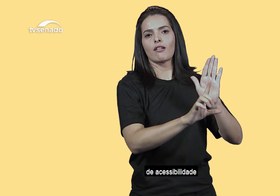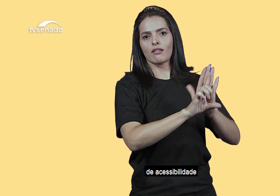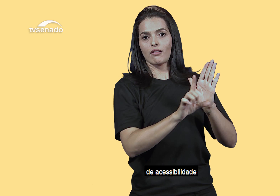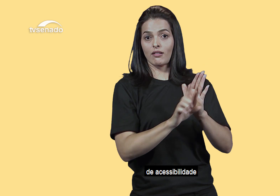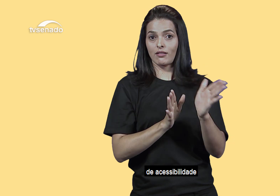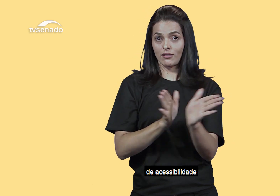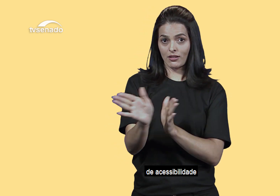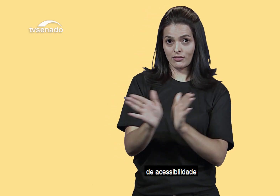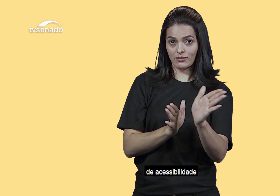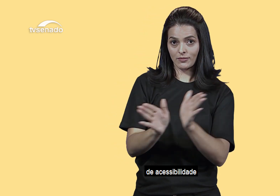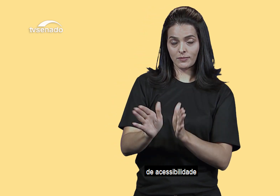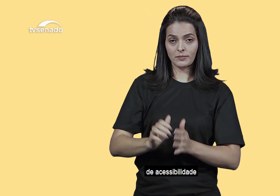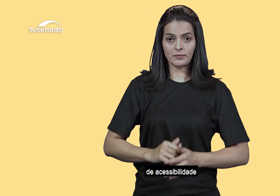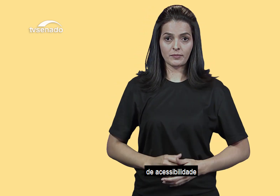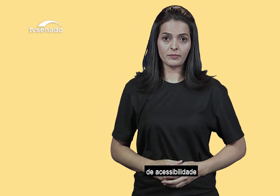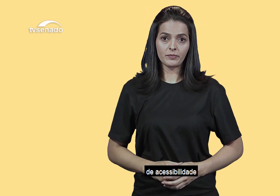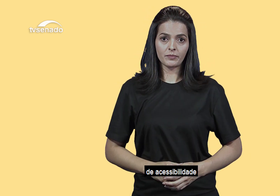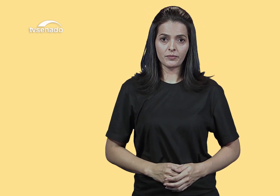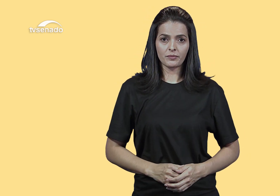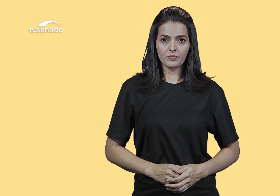as normas de acessibilidade